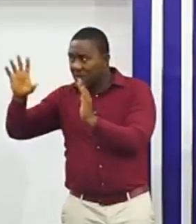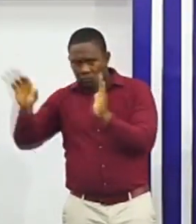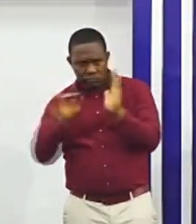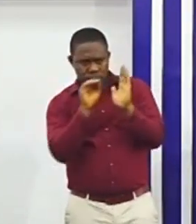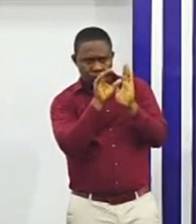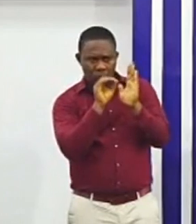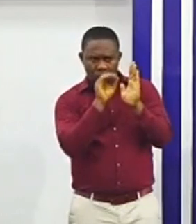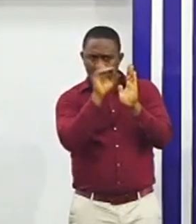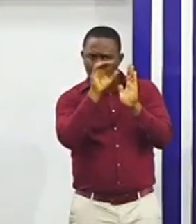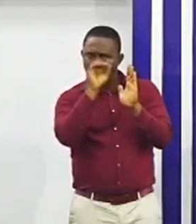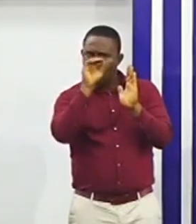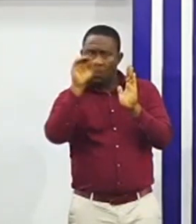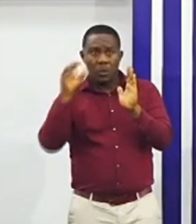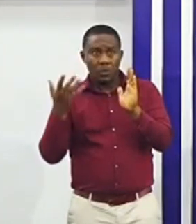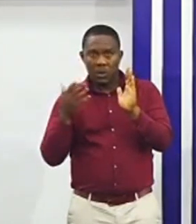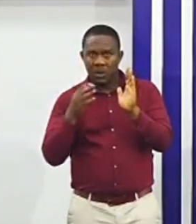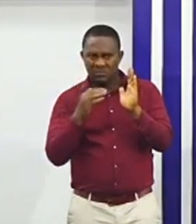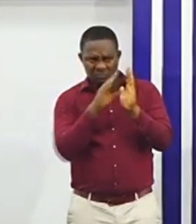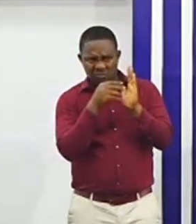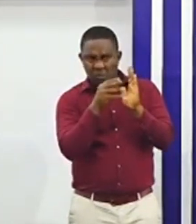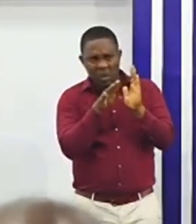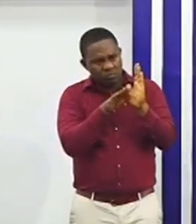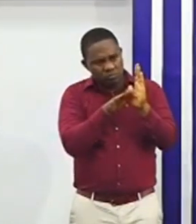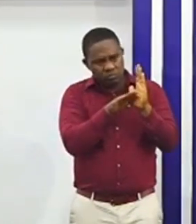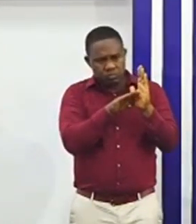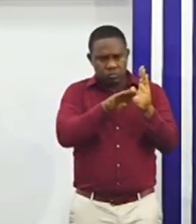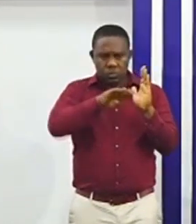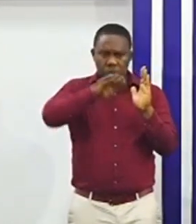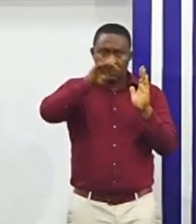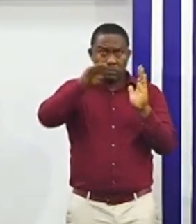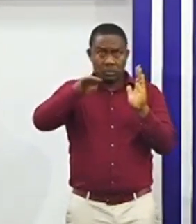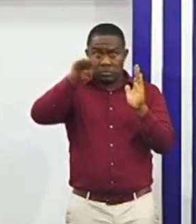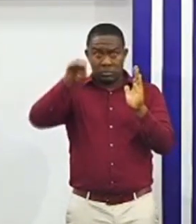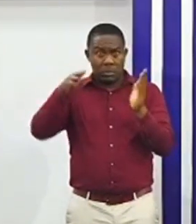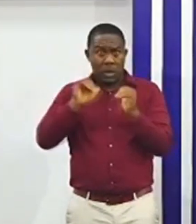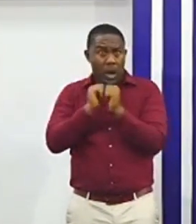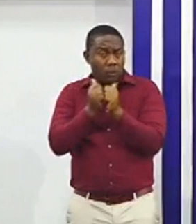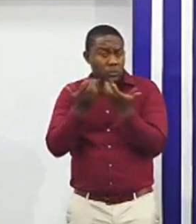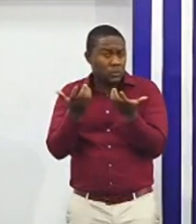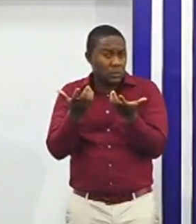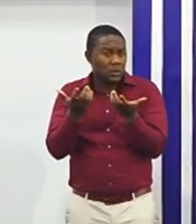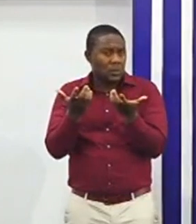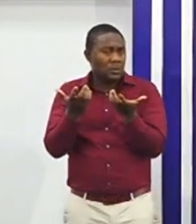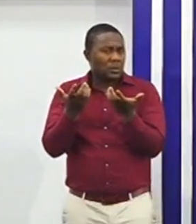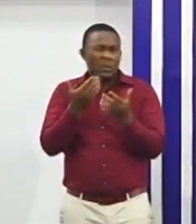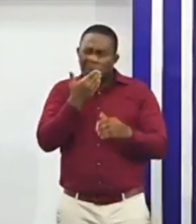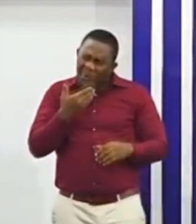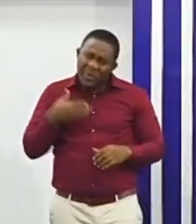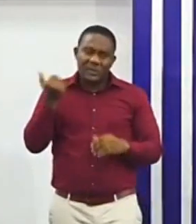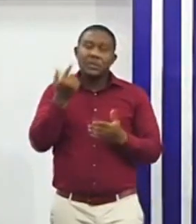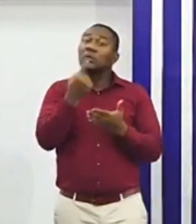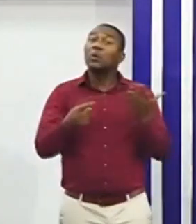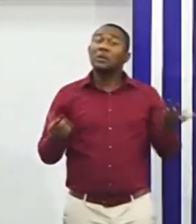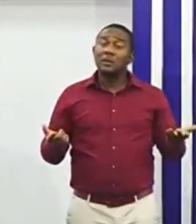baaloŋ, ane boma na naŋ ba taa a baaloŋ. Kyɛ a lɛ tena piil fiilɛ, teda kun bɔn de a bebiri na wul. Teda ba kyɛl ka a noba na tena